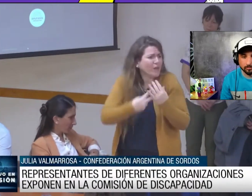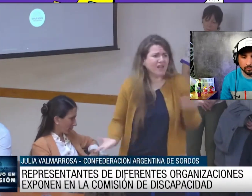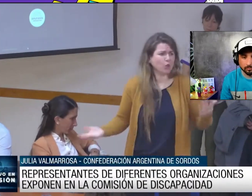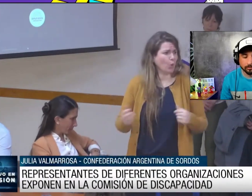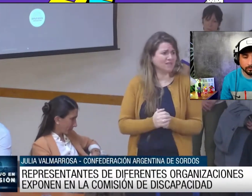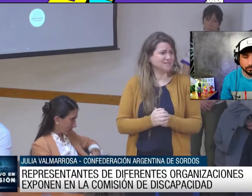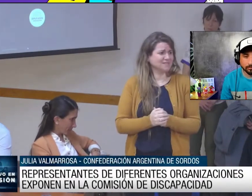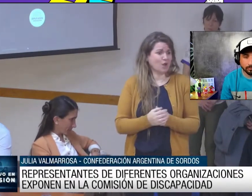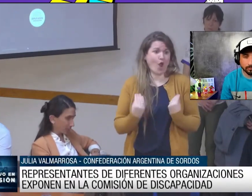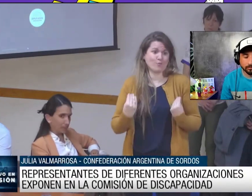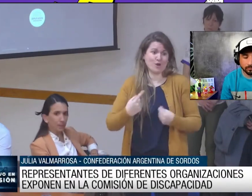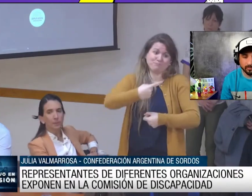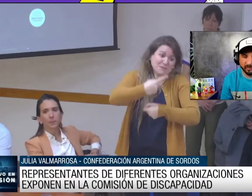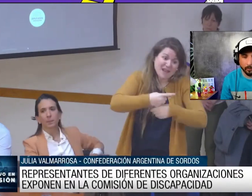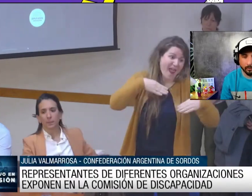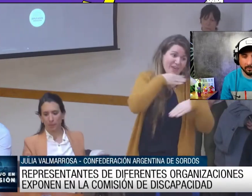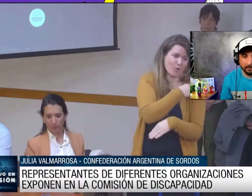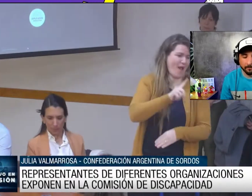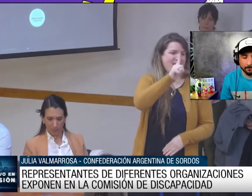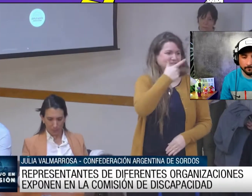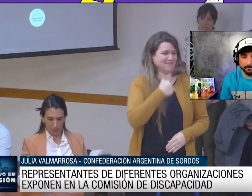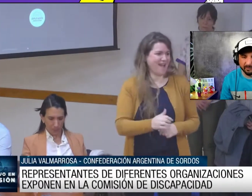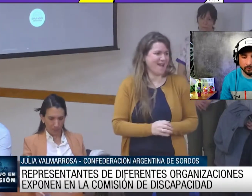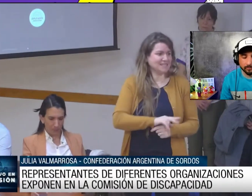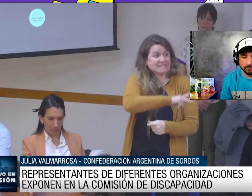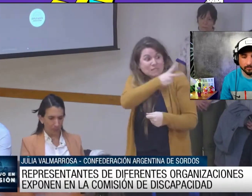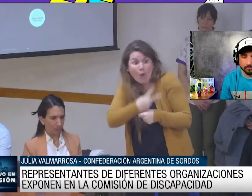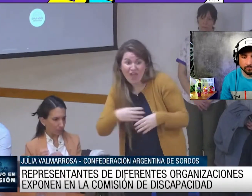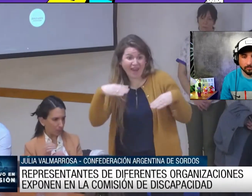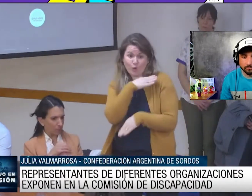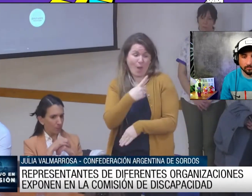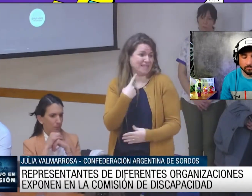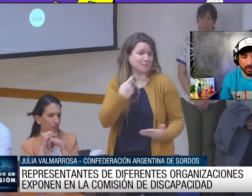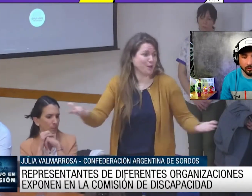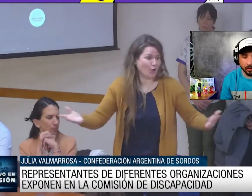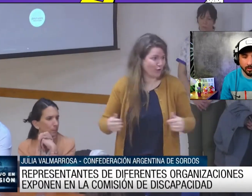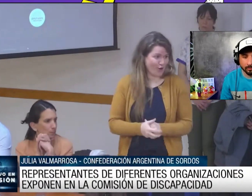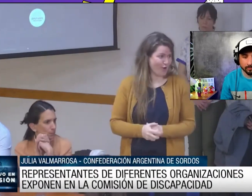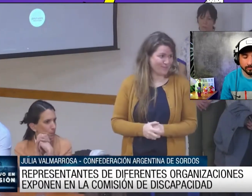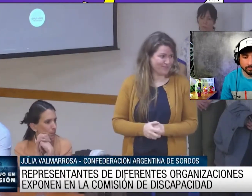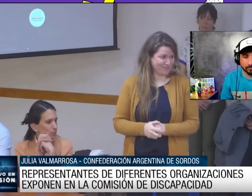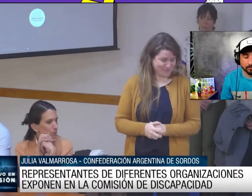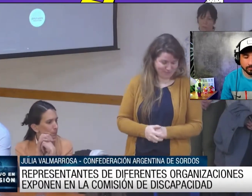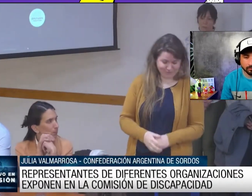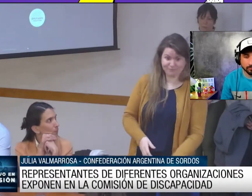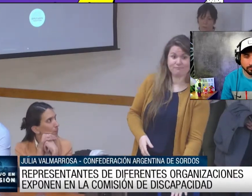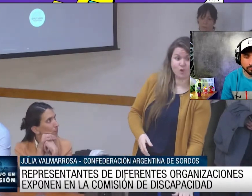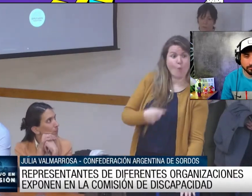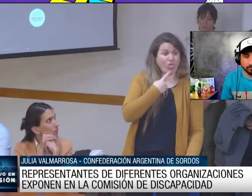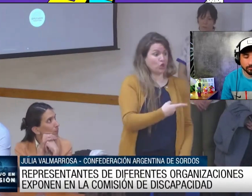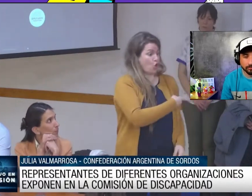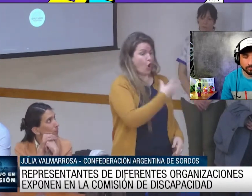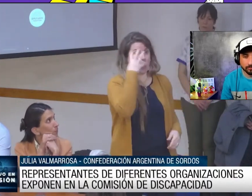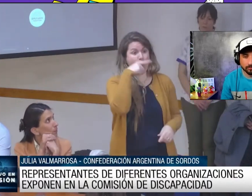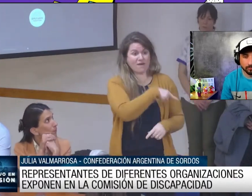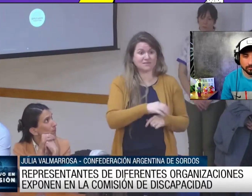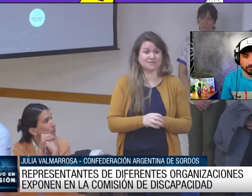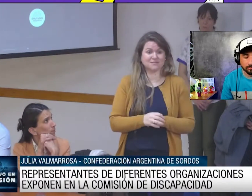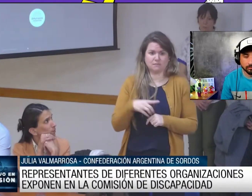los pueblos originarios, los pueblos indígenas, cuentan con una educación bilingüe e intercultural. Tal cual. La lengua de señas es la primera lengua y el español es la segunda lengua